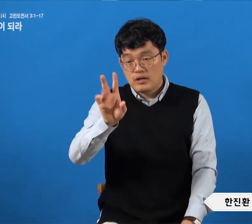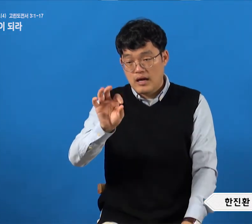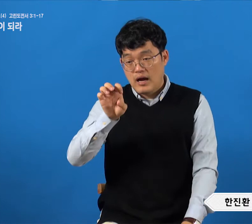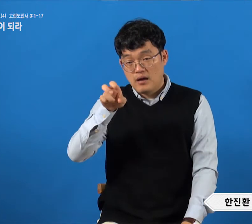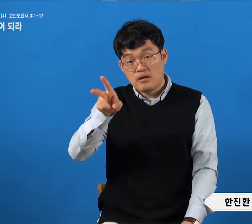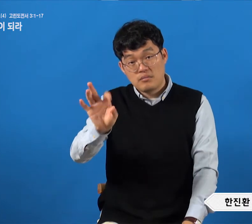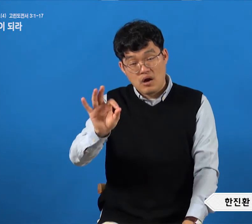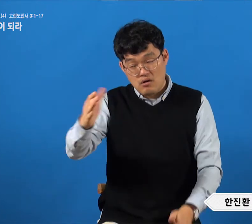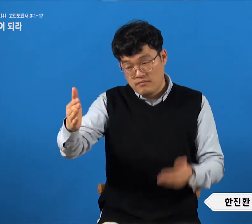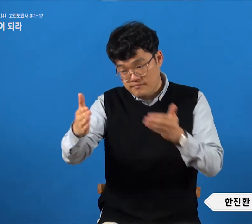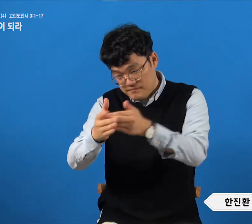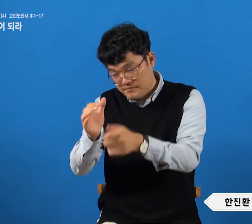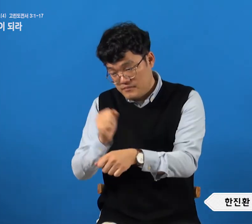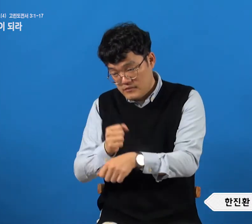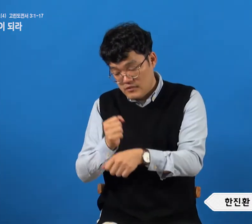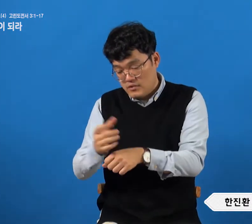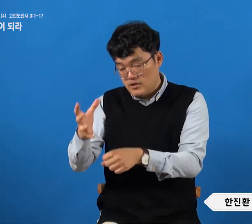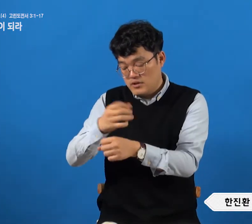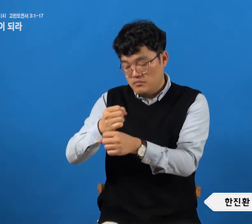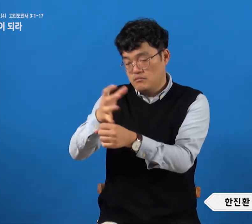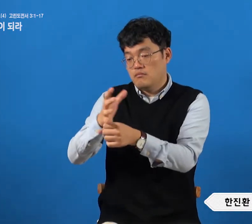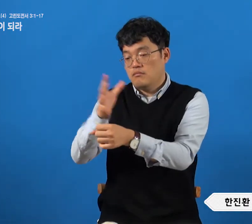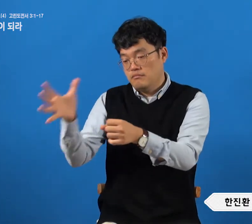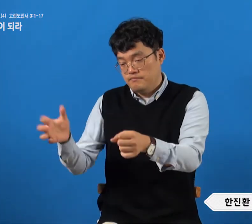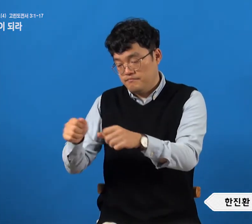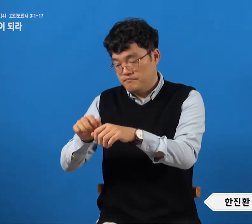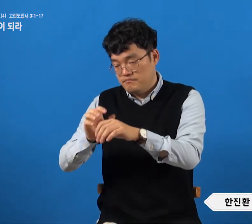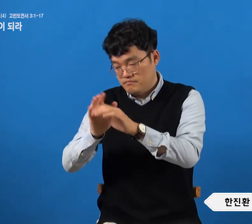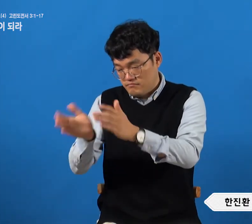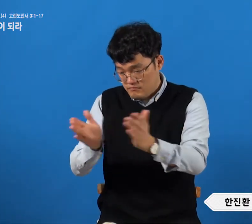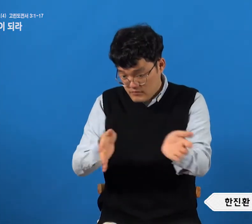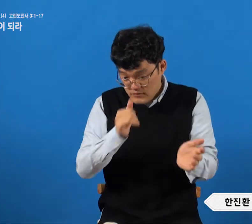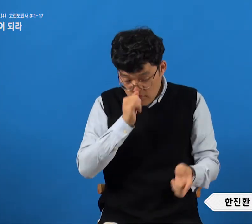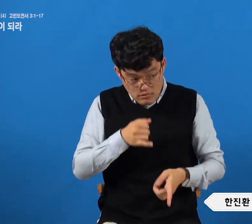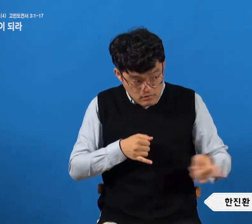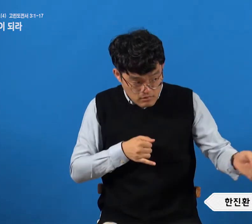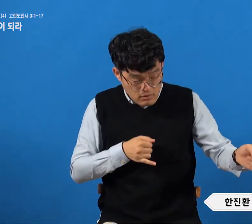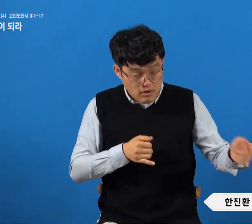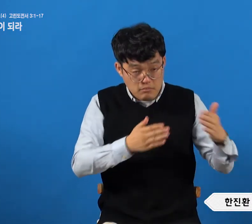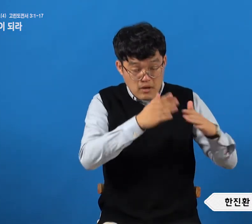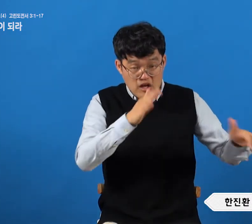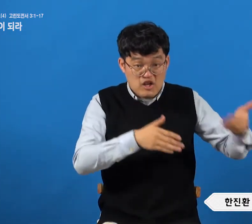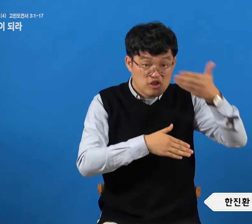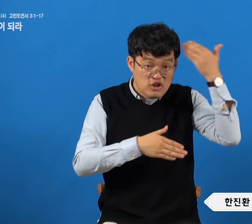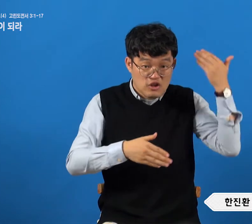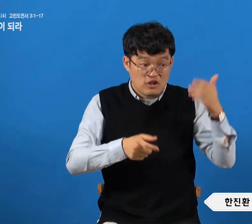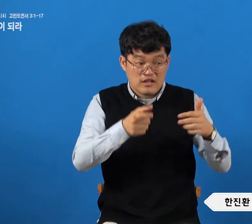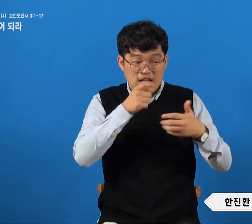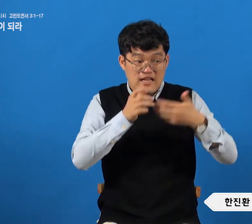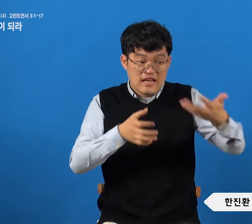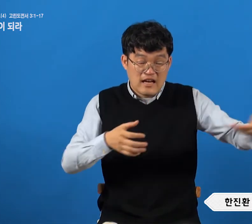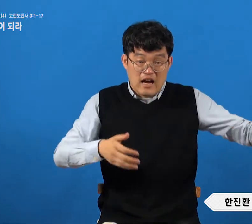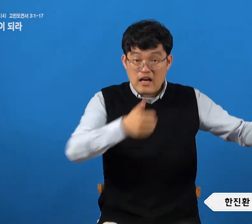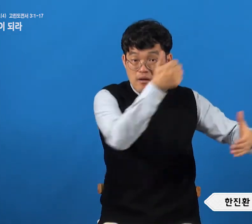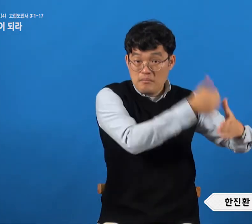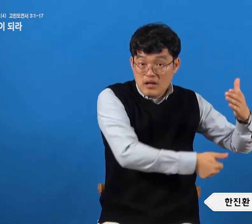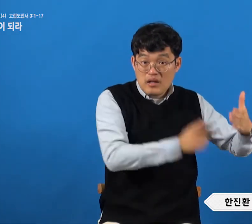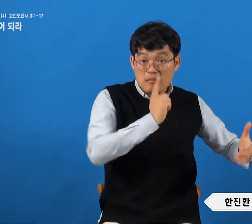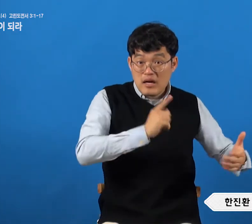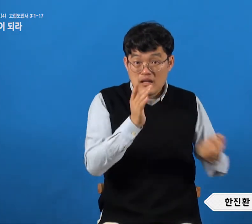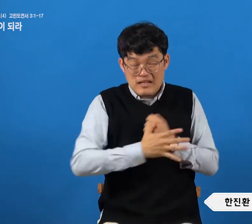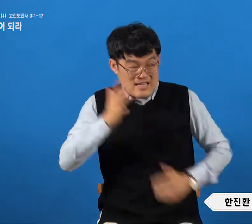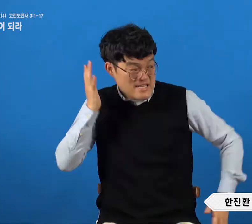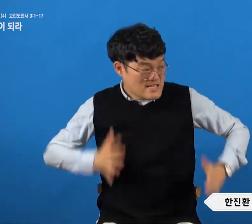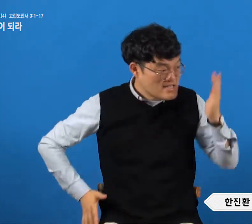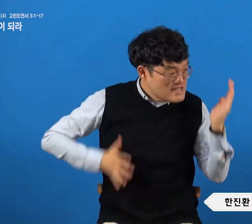현지에 도착해서 짐을 한창 풀고 있는데 마을 청년 하나가 강에 빠졌다는 다급한 연락이 왔습니다.